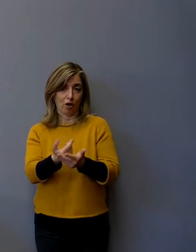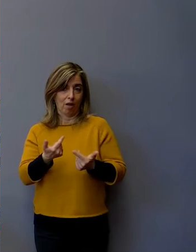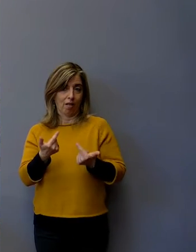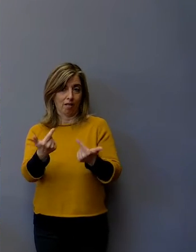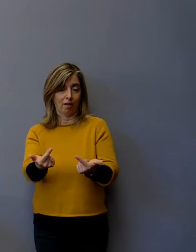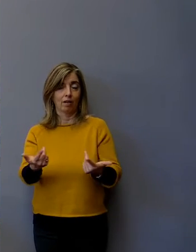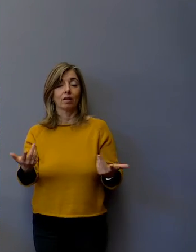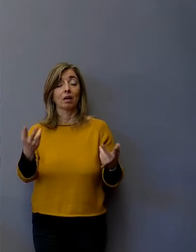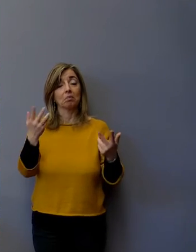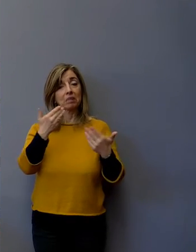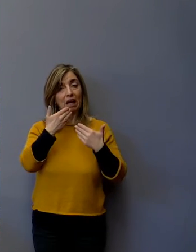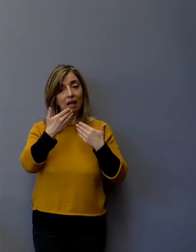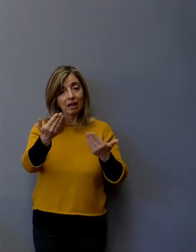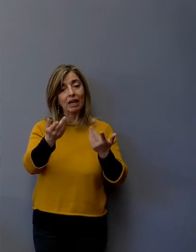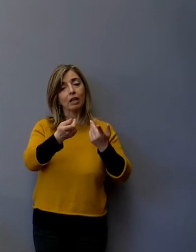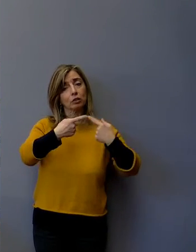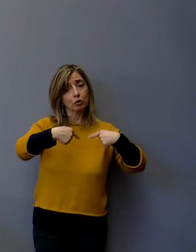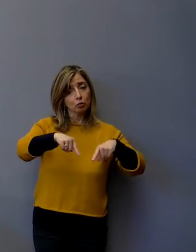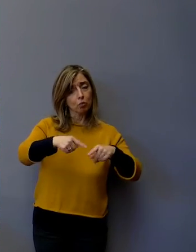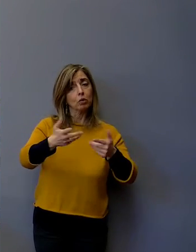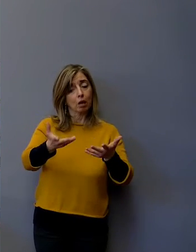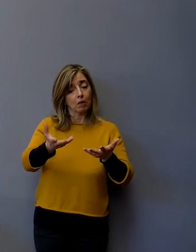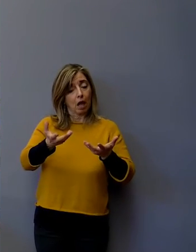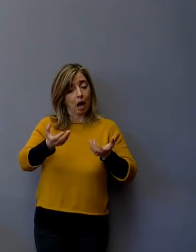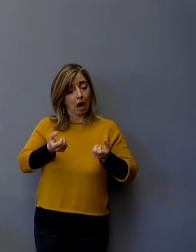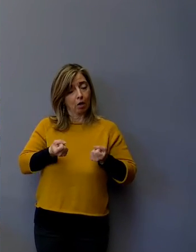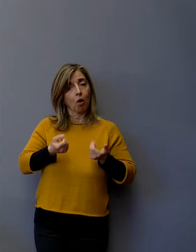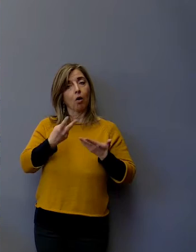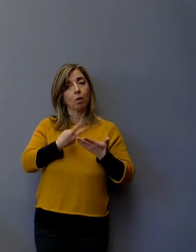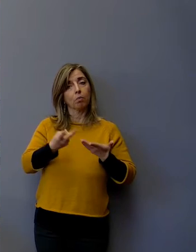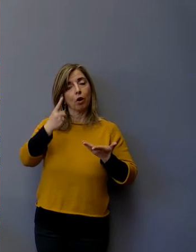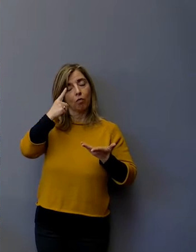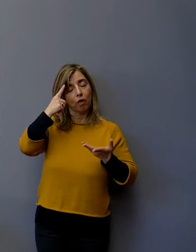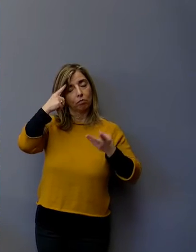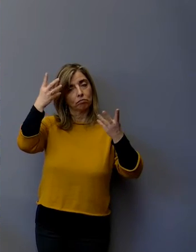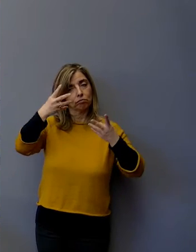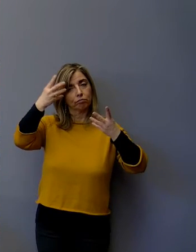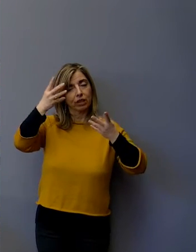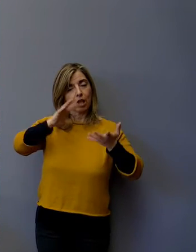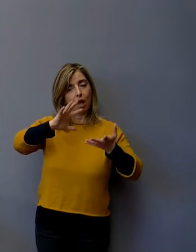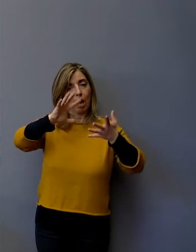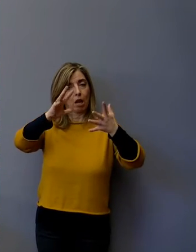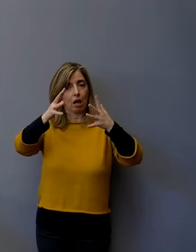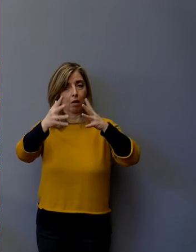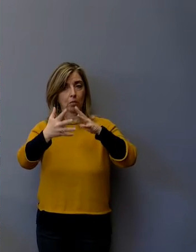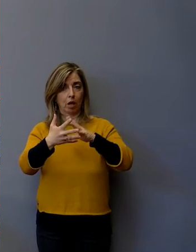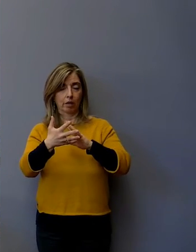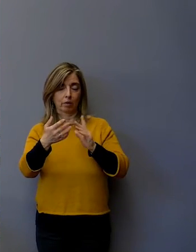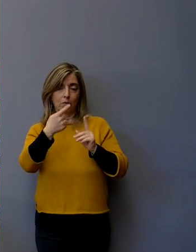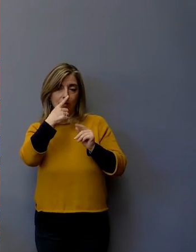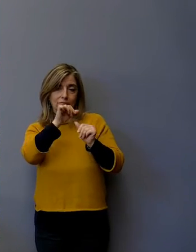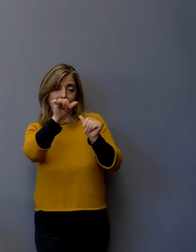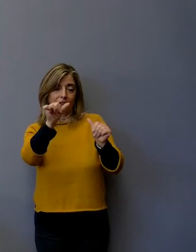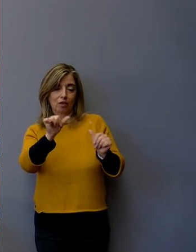elaborarle di accoglierla in qualche modo riformulandola in una veste quindi l'oman riesi tivano io